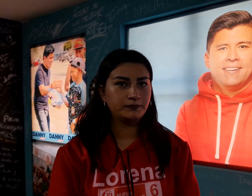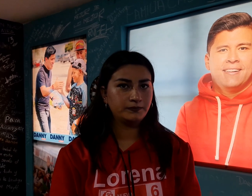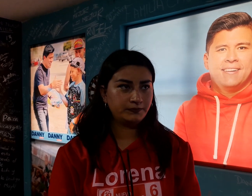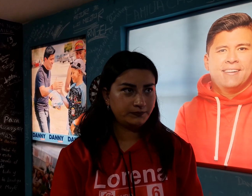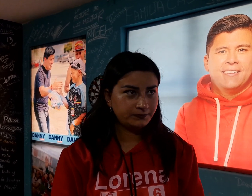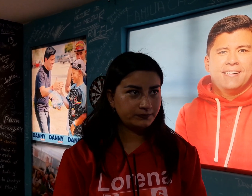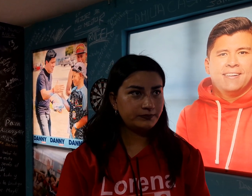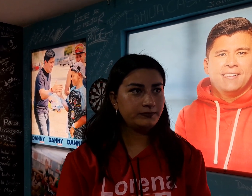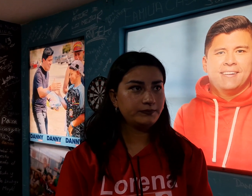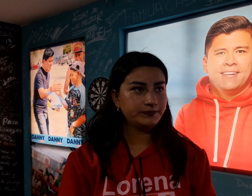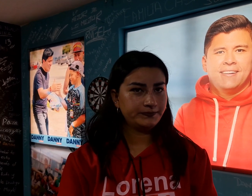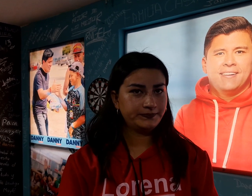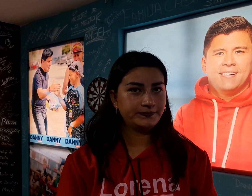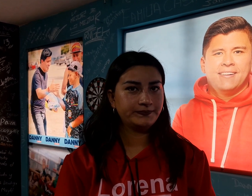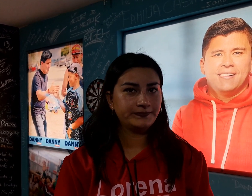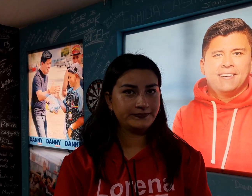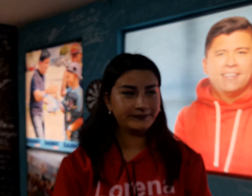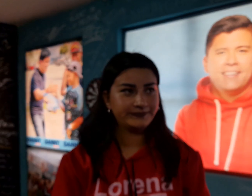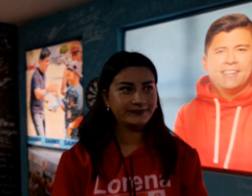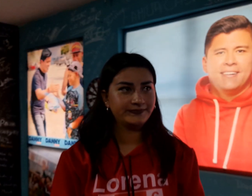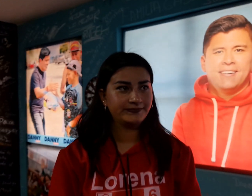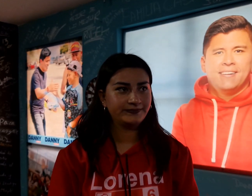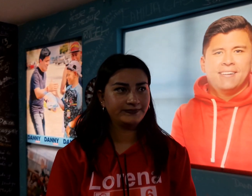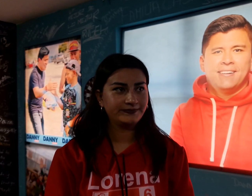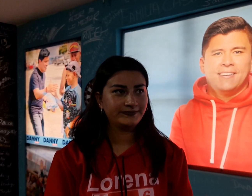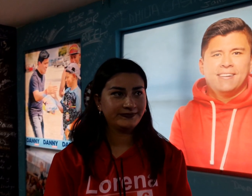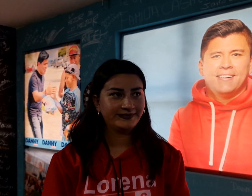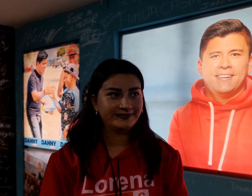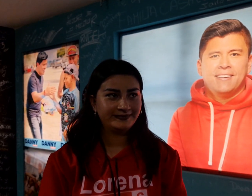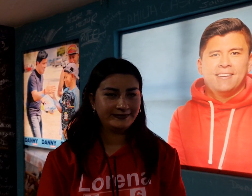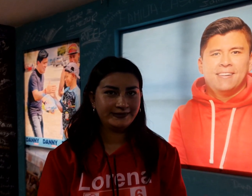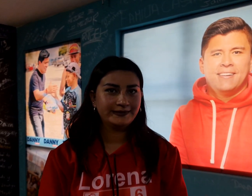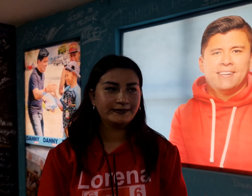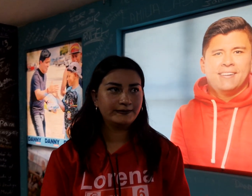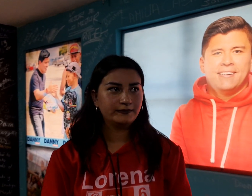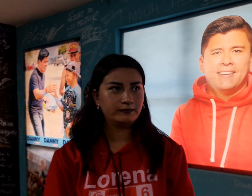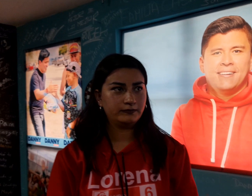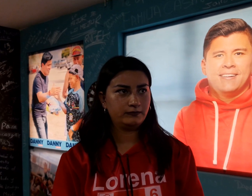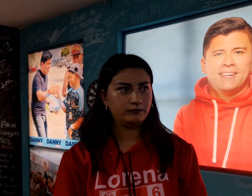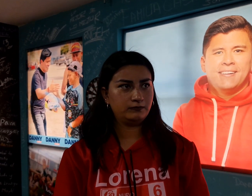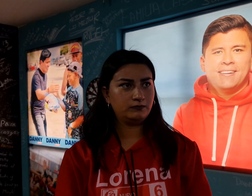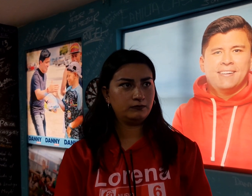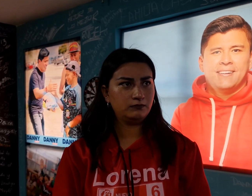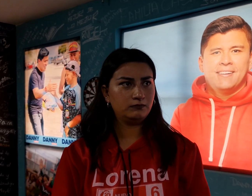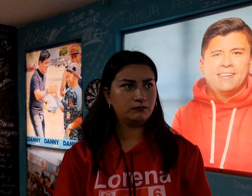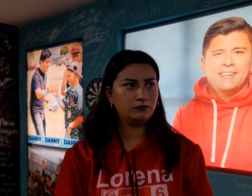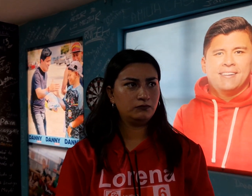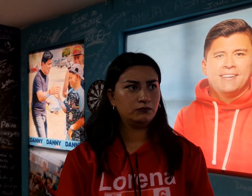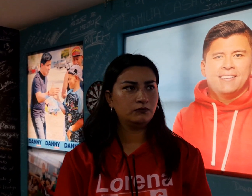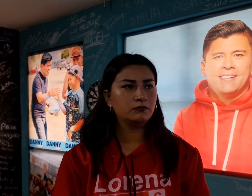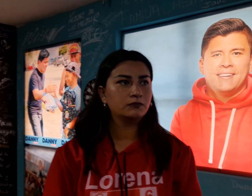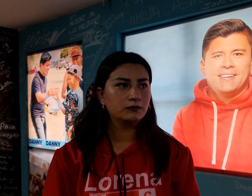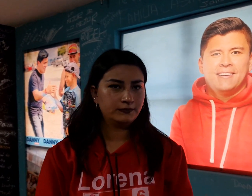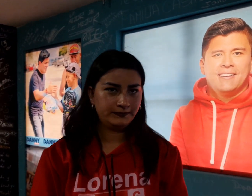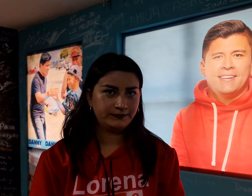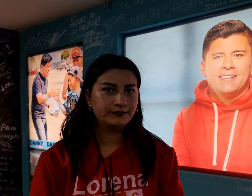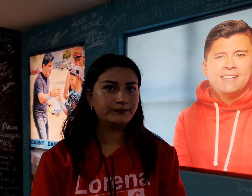trabajo, en las fábricas, en las industrias, en el transporte, que todos conozcamos un lenguaje de señas.